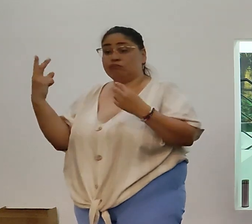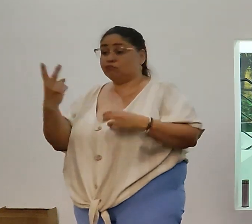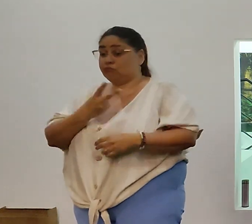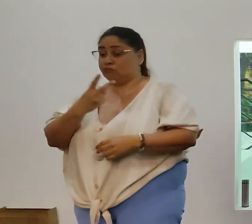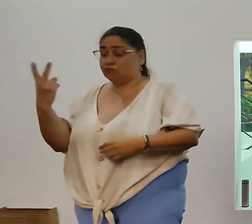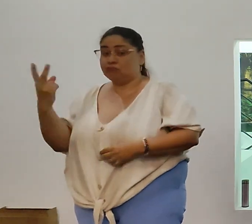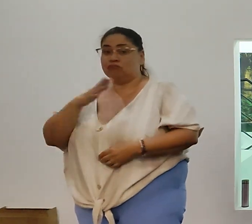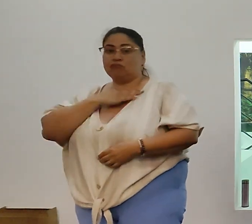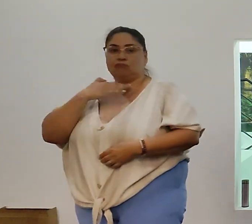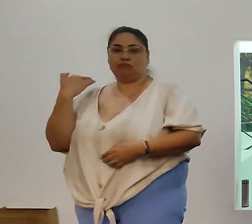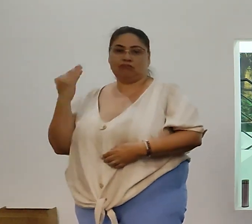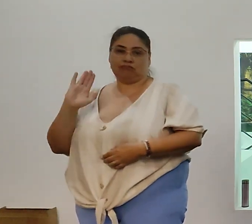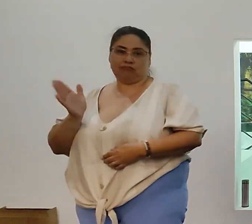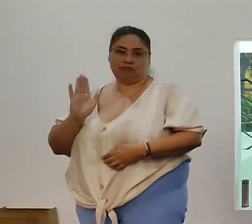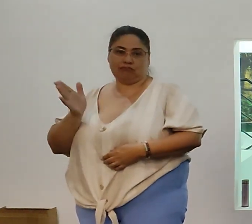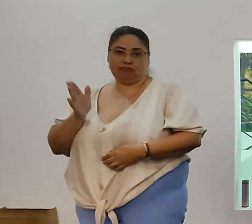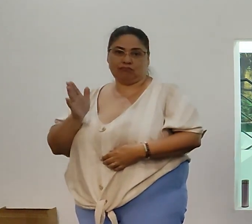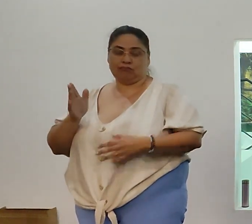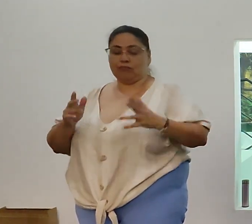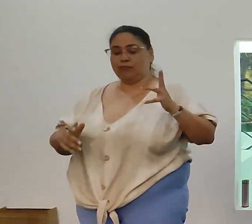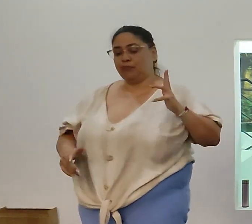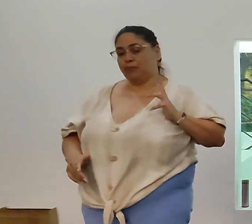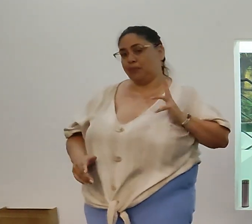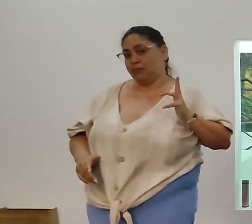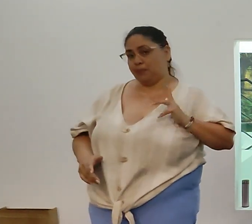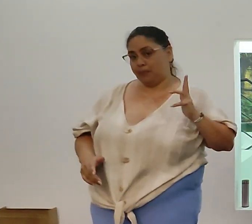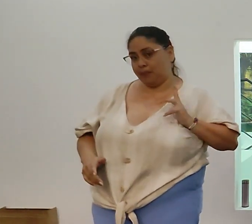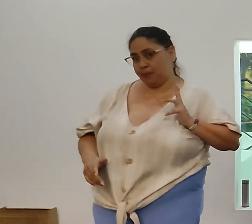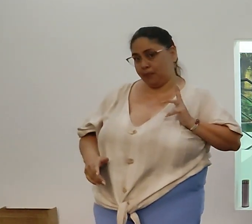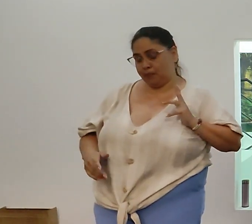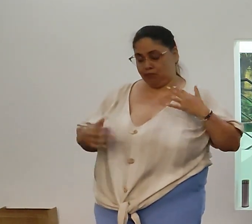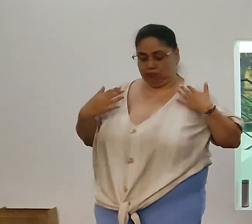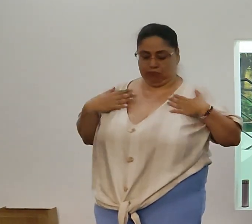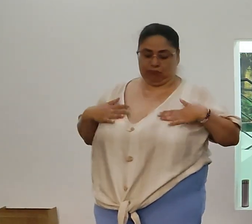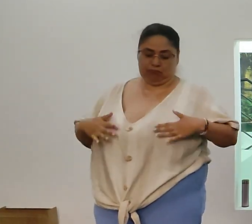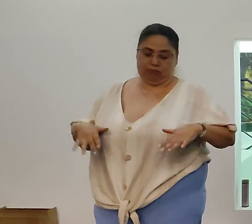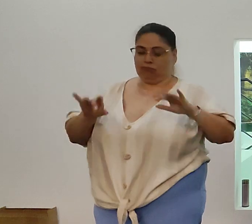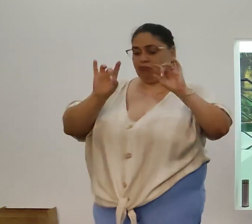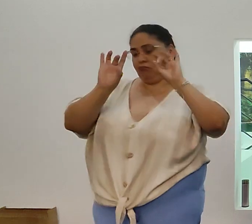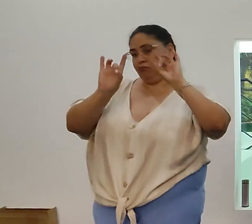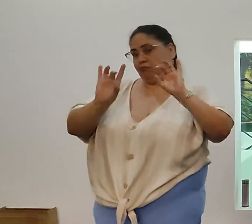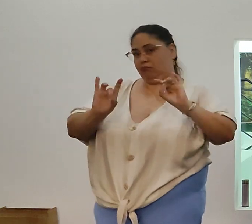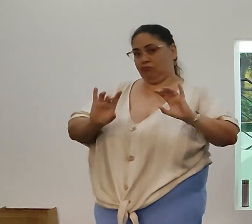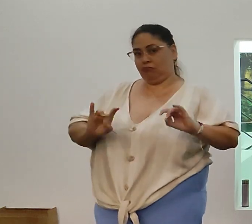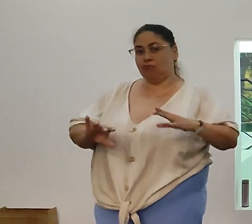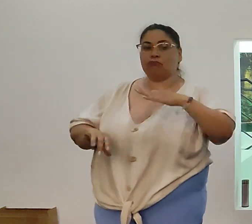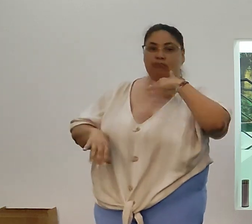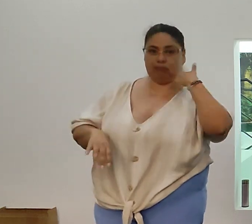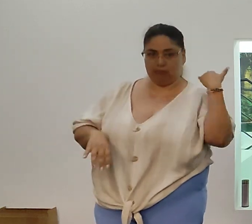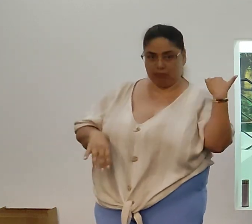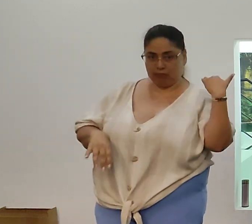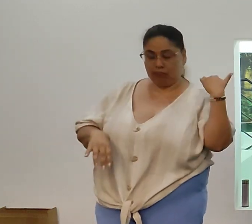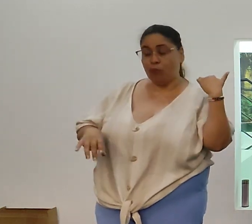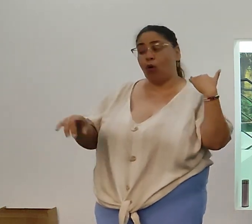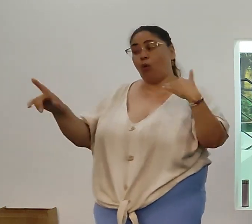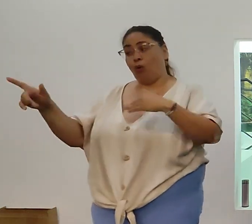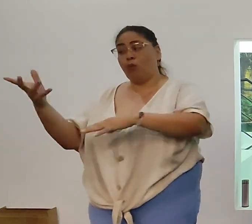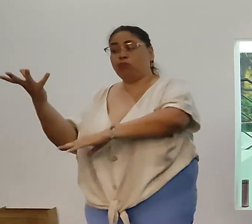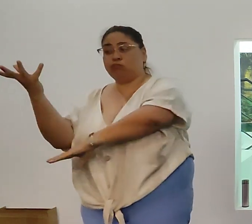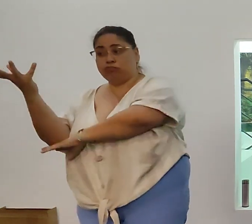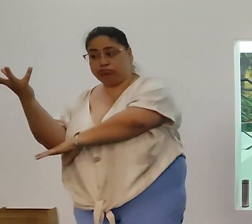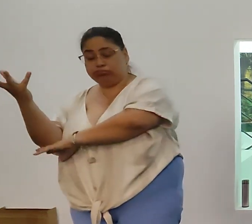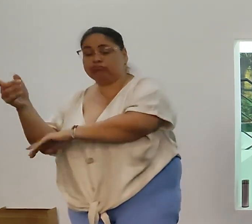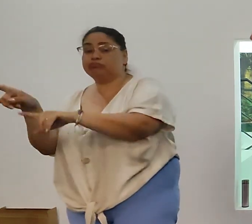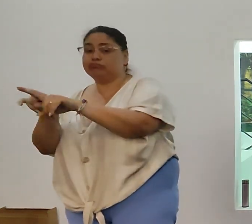ambos morreram. O rico com a sua roupa de púrpura e de linho fino morreu, Lázaro com as